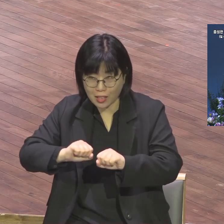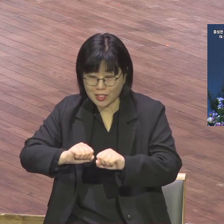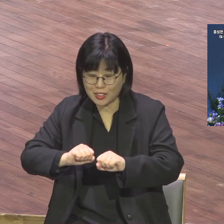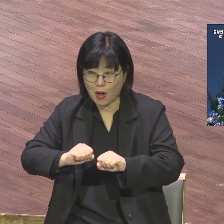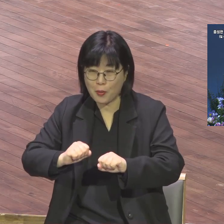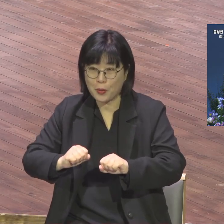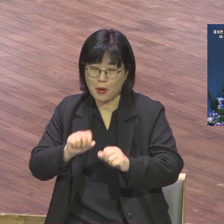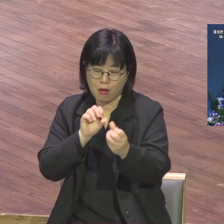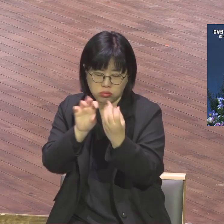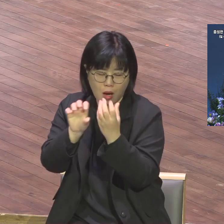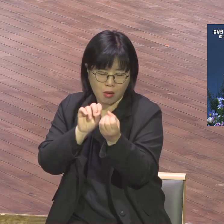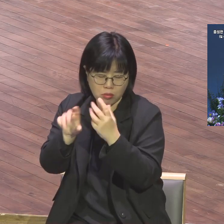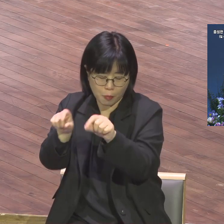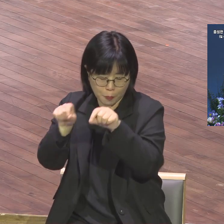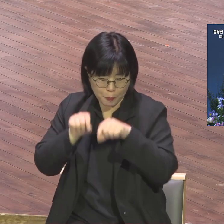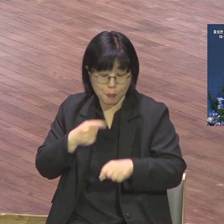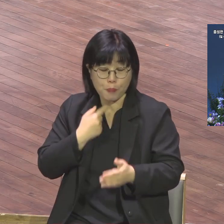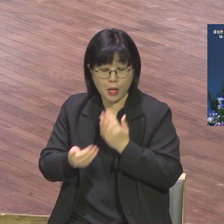핵심 플랫폼이 바로 뭐냐?